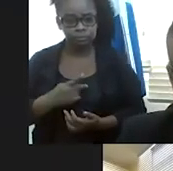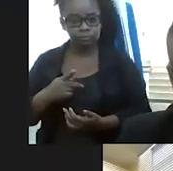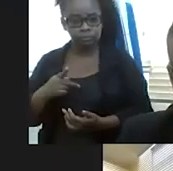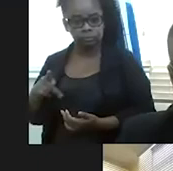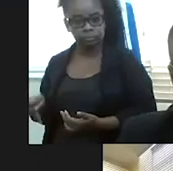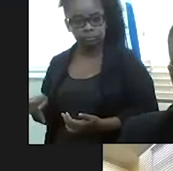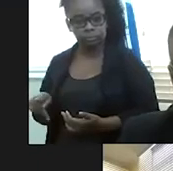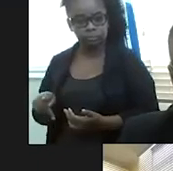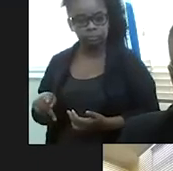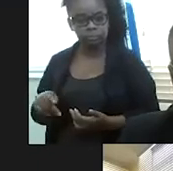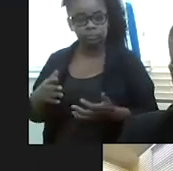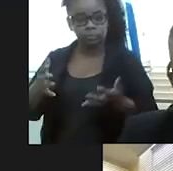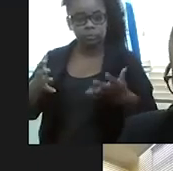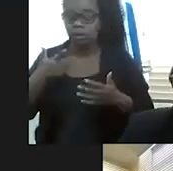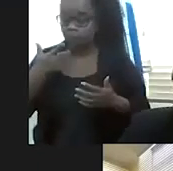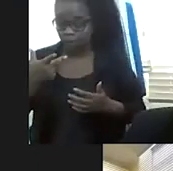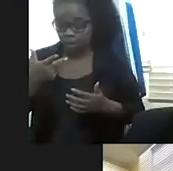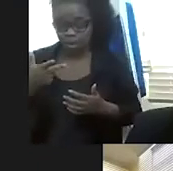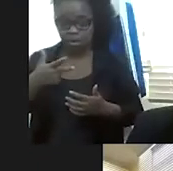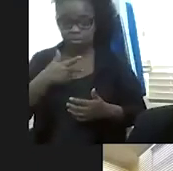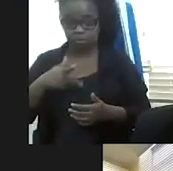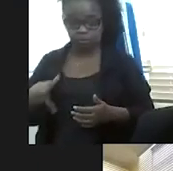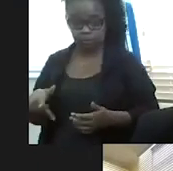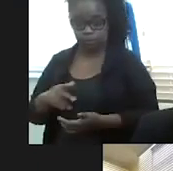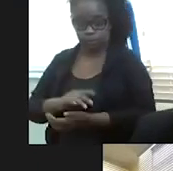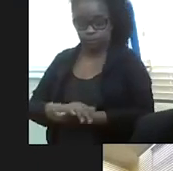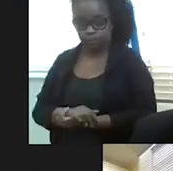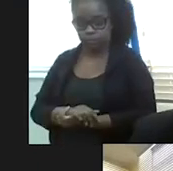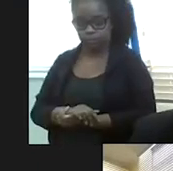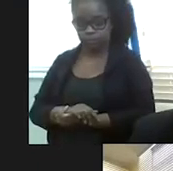gostaria de fazer uso da palavra também.